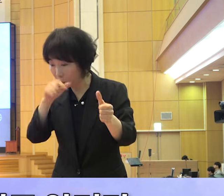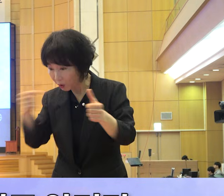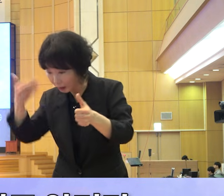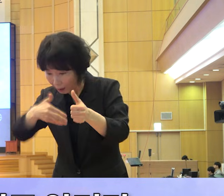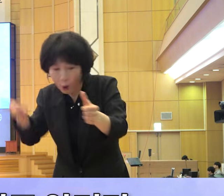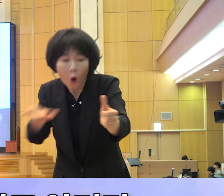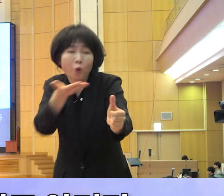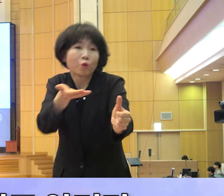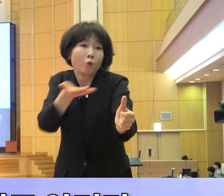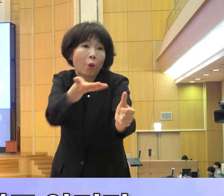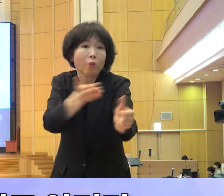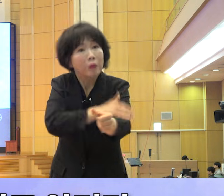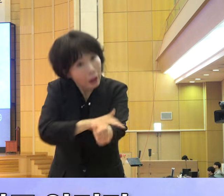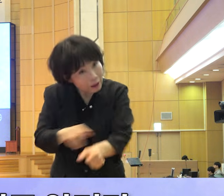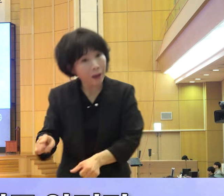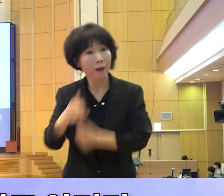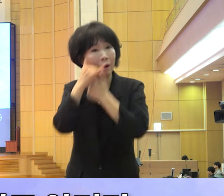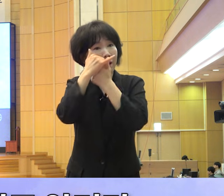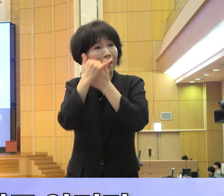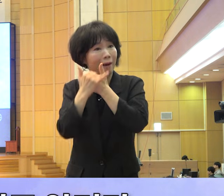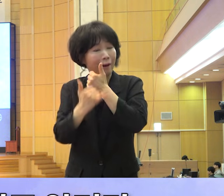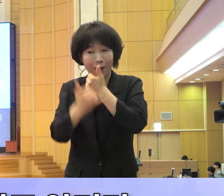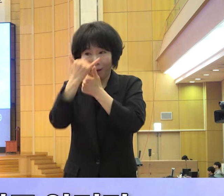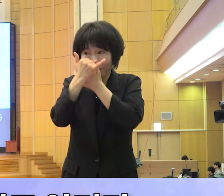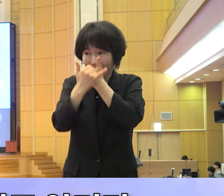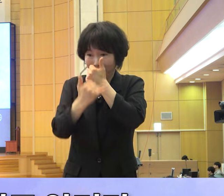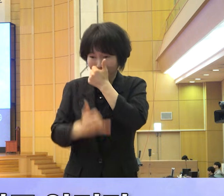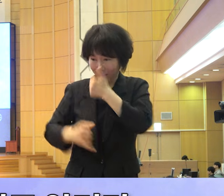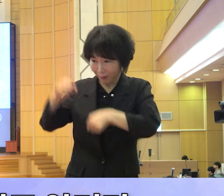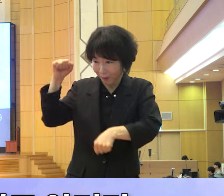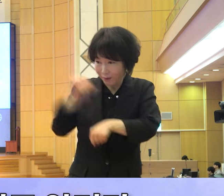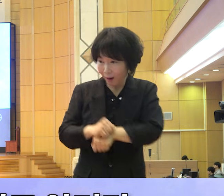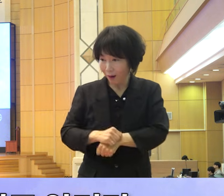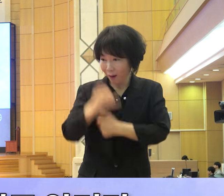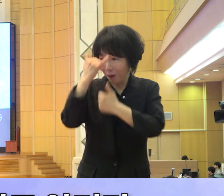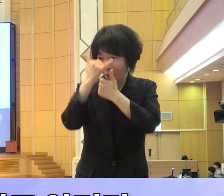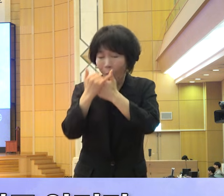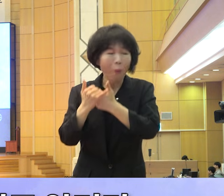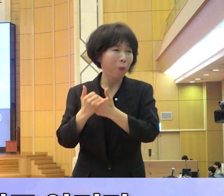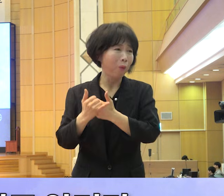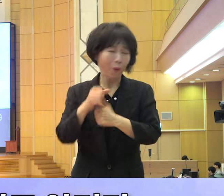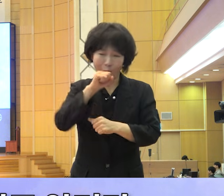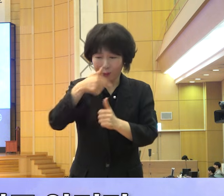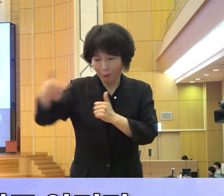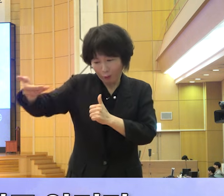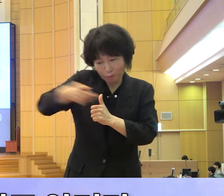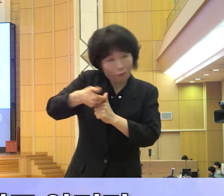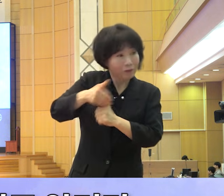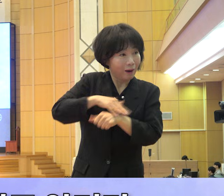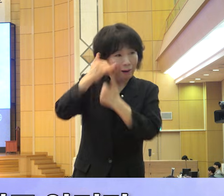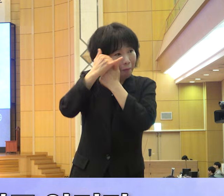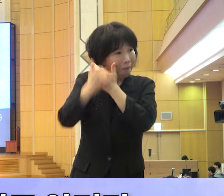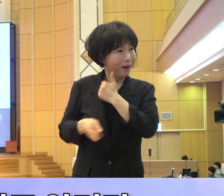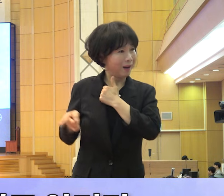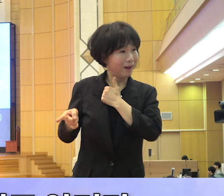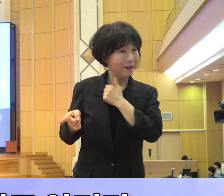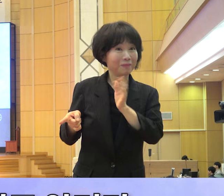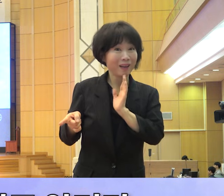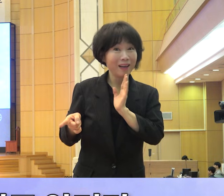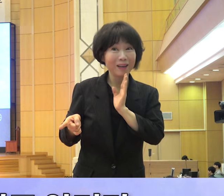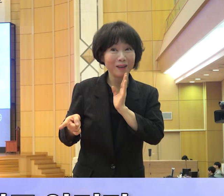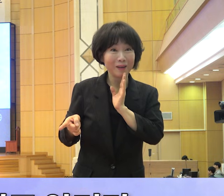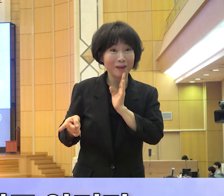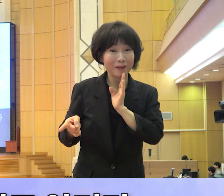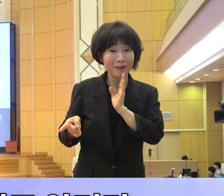그런데 보니까 이렇게 아내가 남편을 위해서 이렇게 좋은 건 나한테 주는구나. 나중에 이래